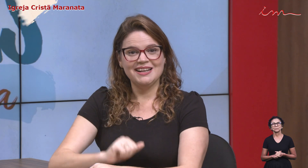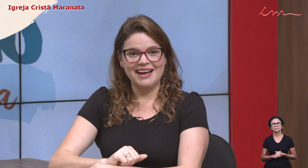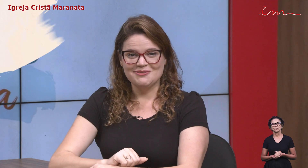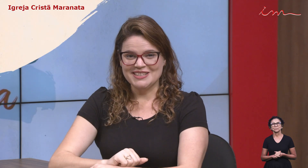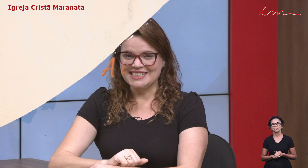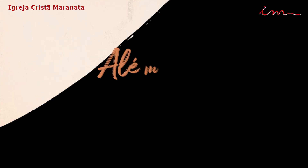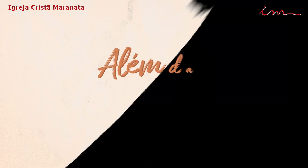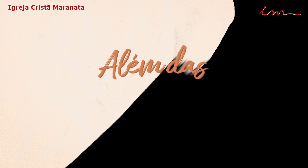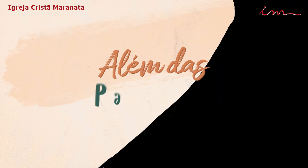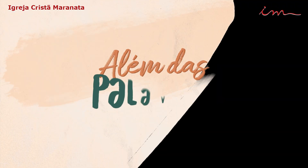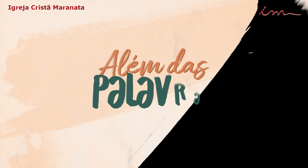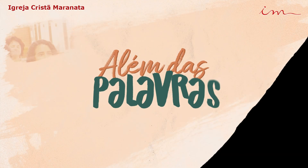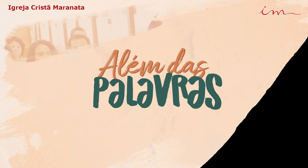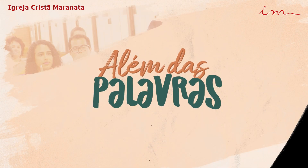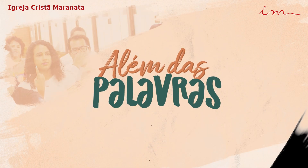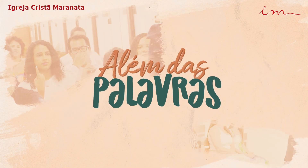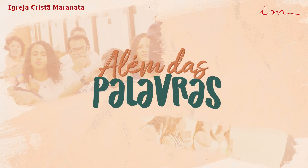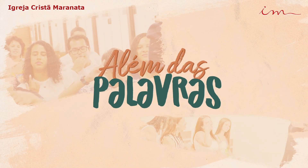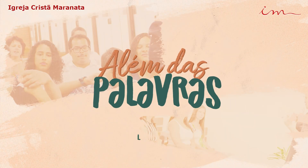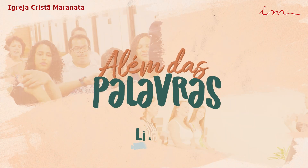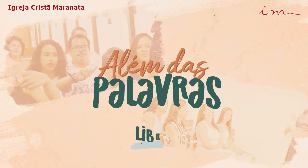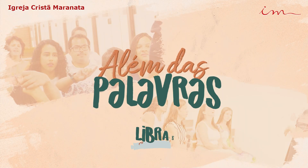das Palavras.